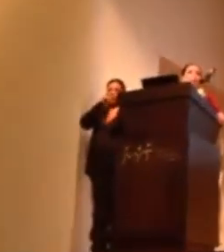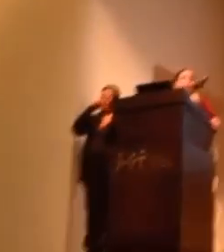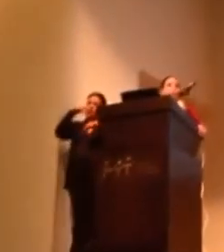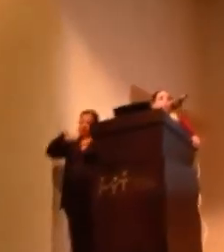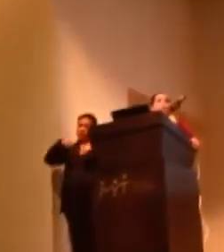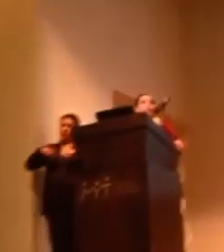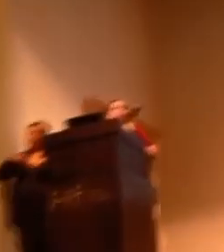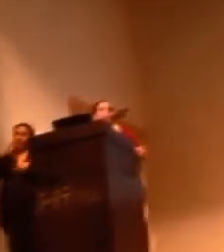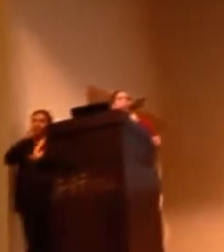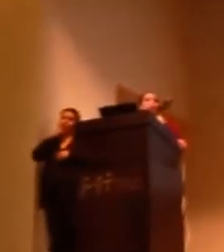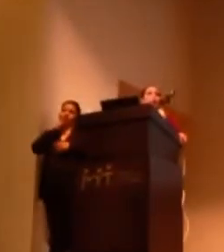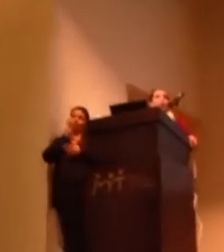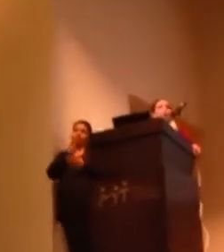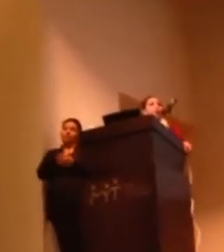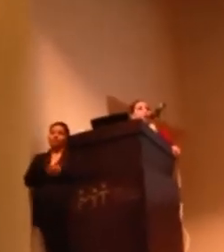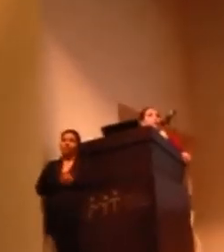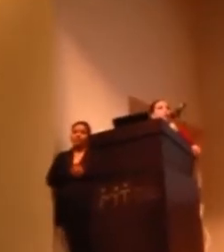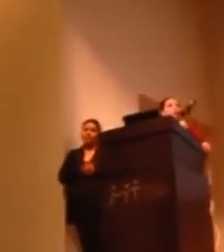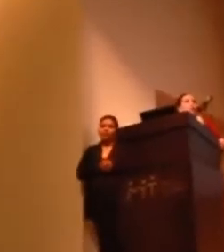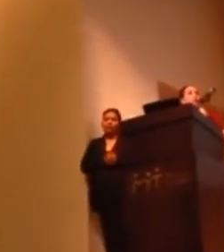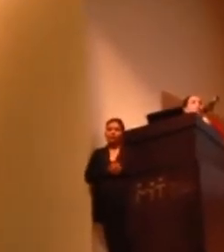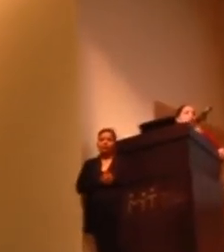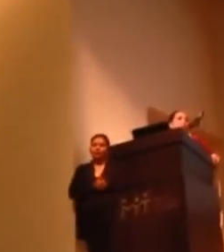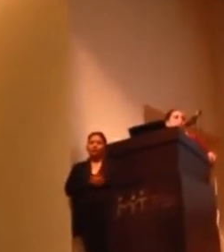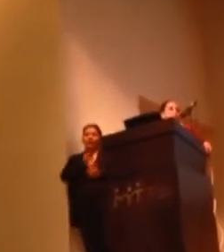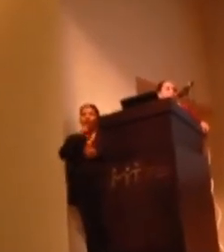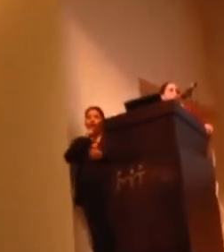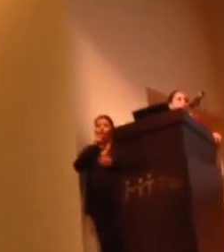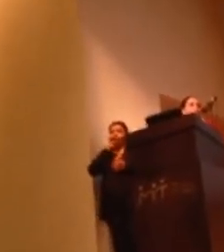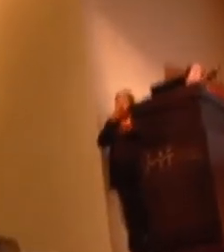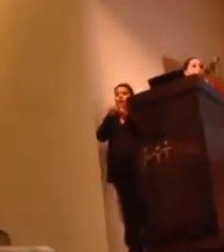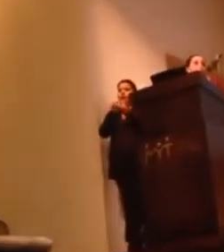Ahora. Y todavía el papá dice, ¿pero cómo?